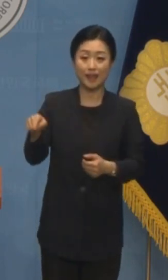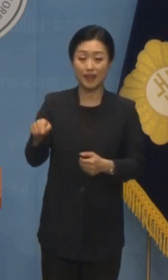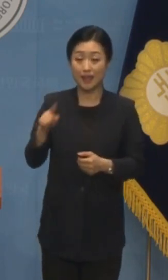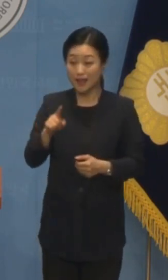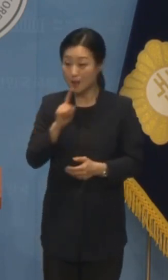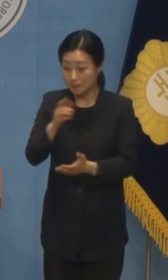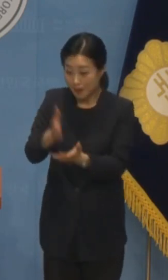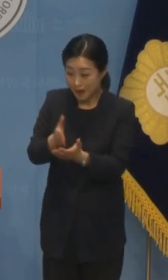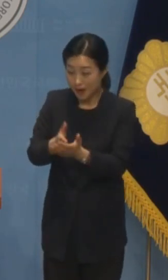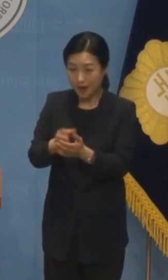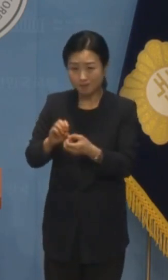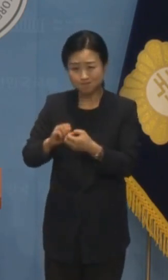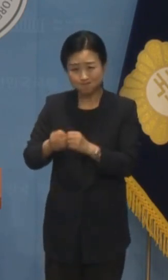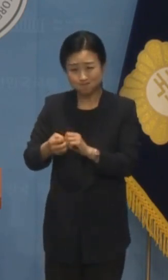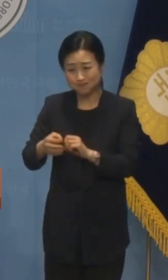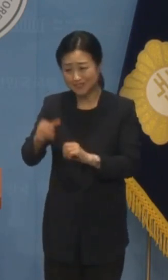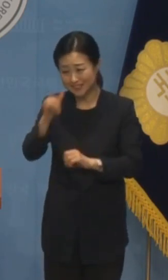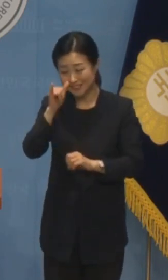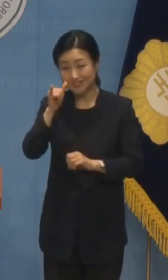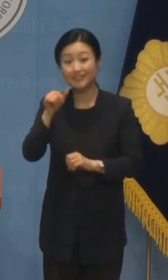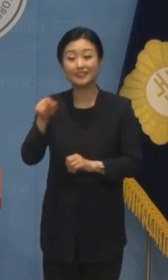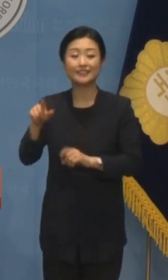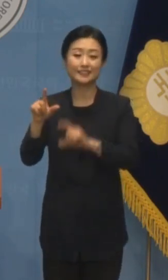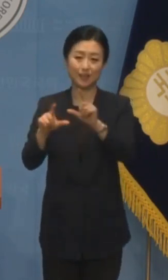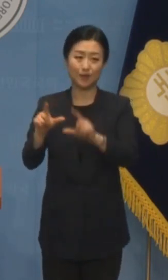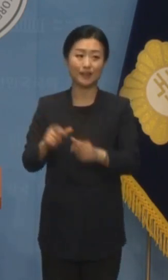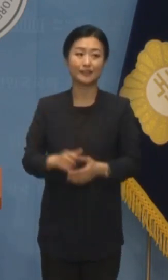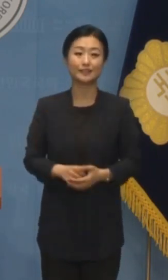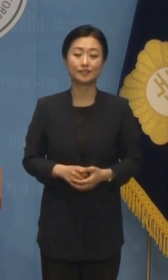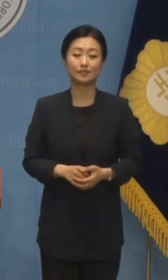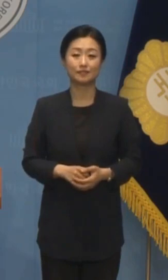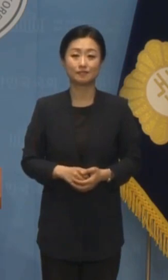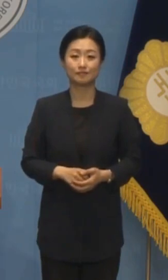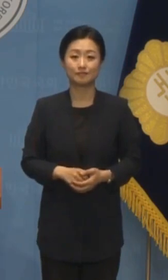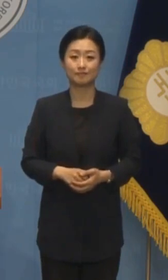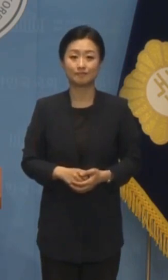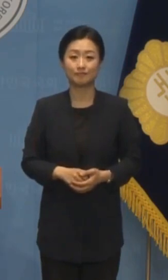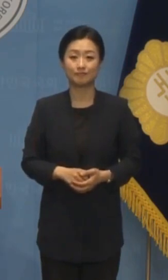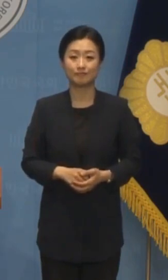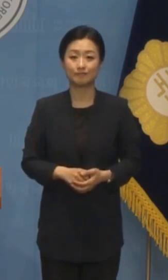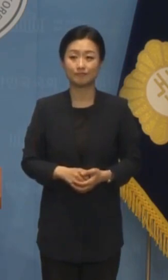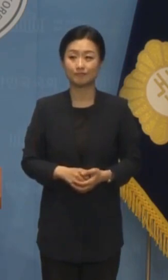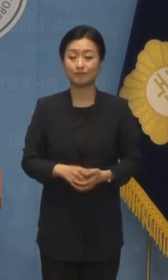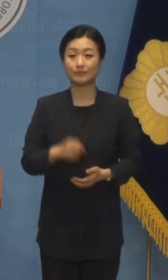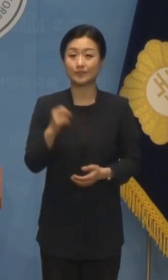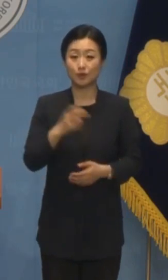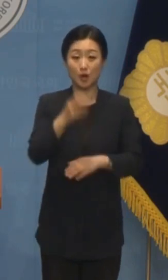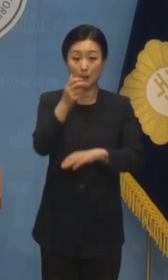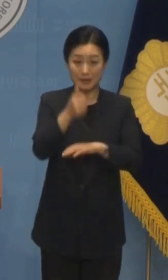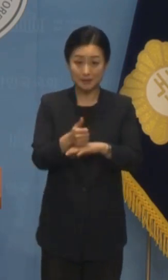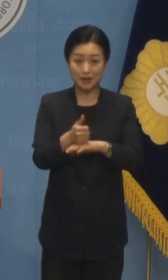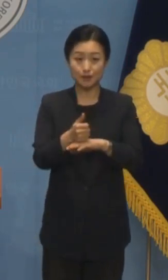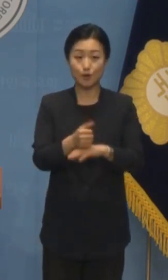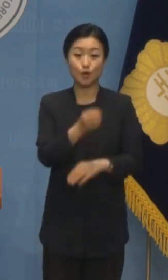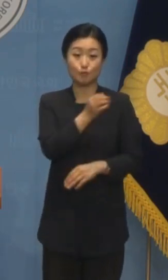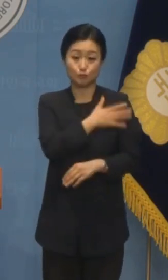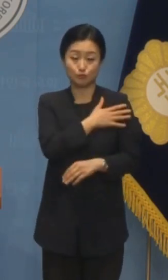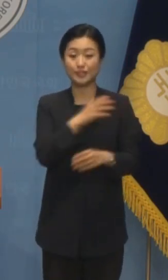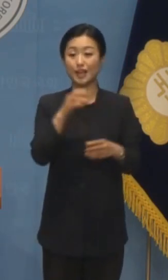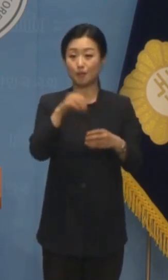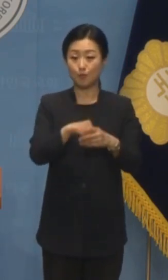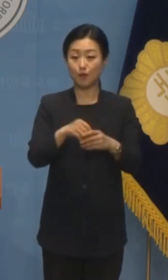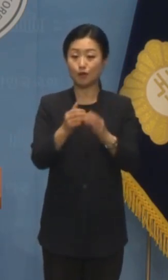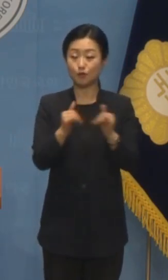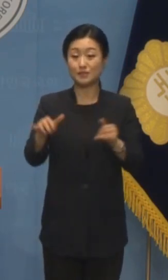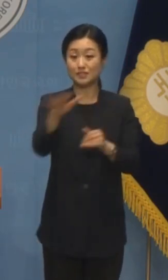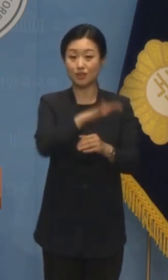주장 안에서도 충돌이 생기는 모순적인 상황입니다. 네, 그리고 마지막으로 부자들을 포함해서 전